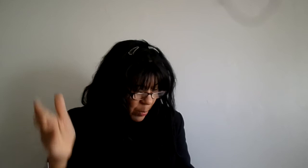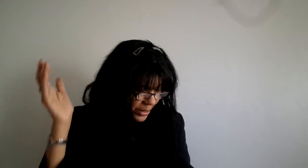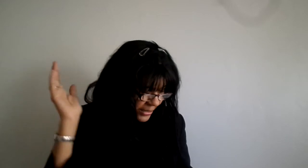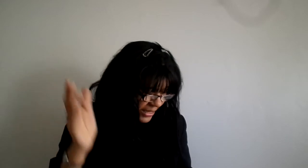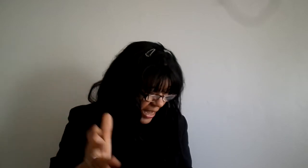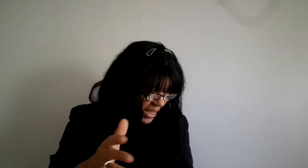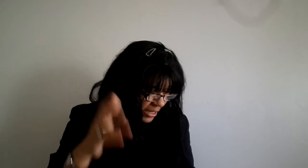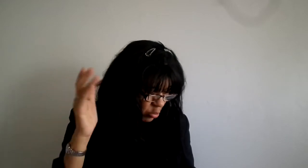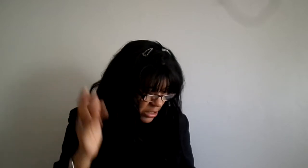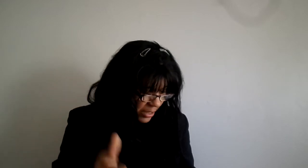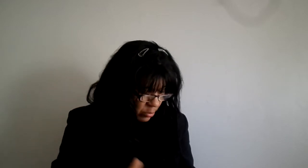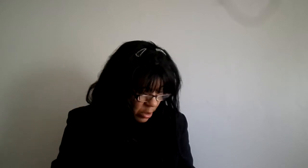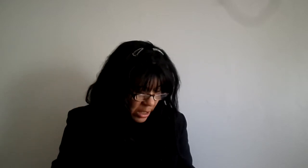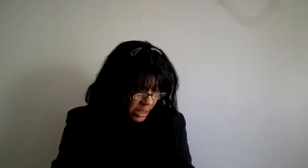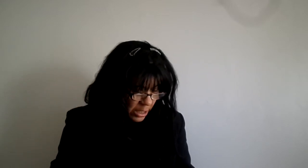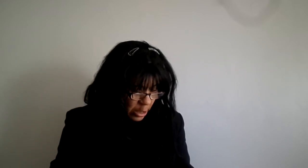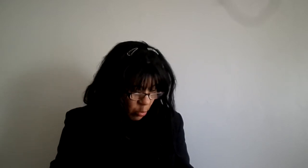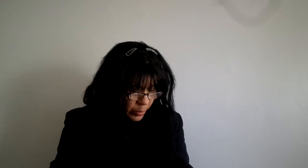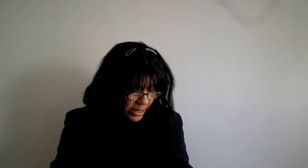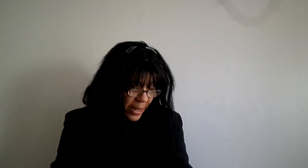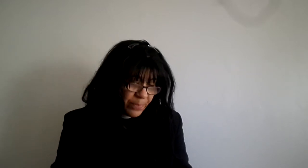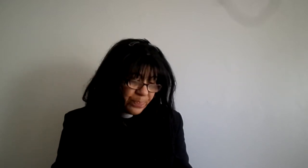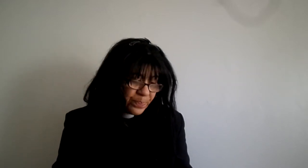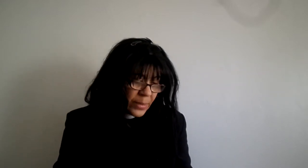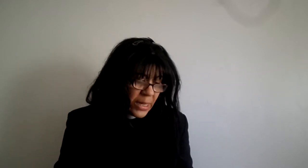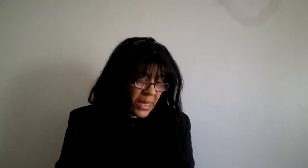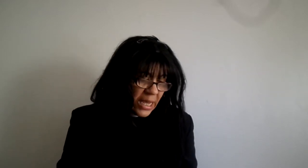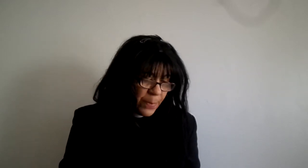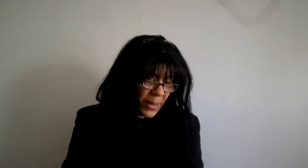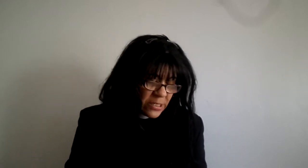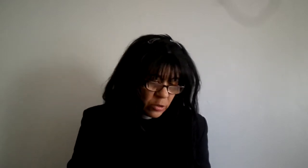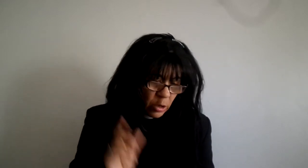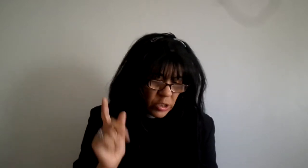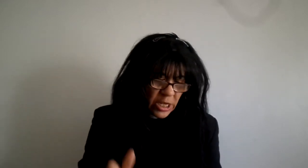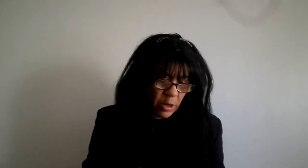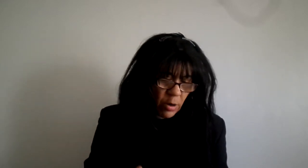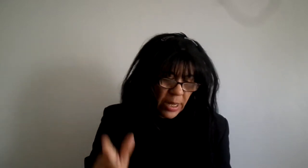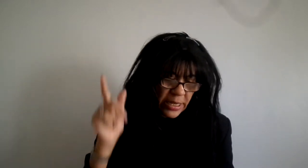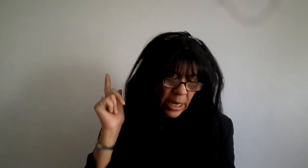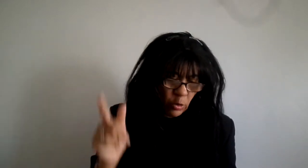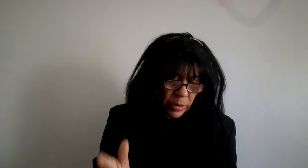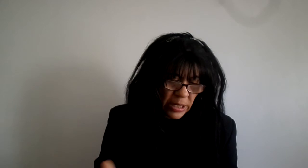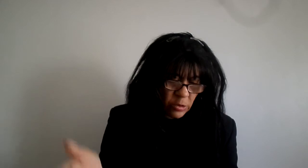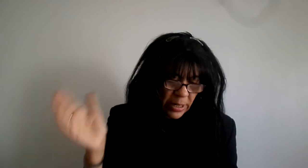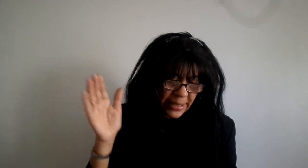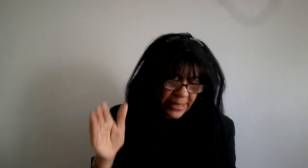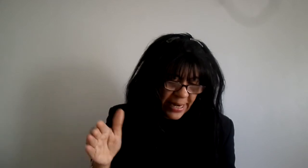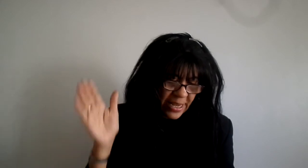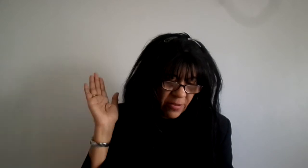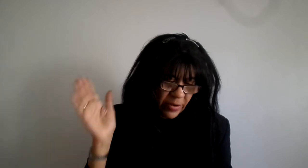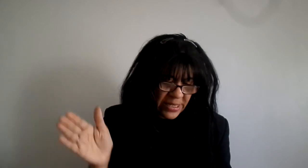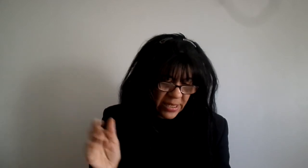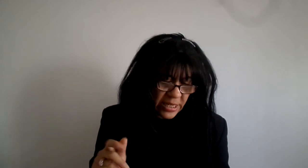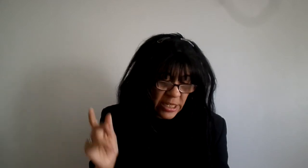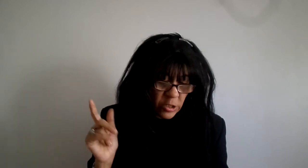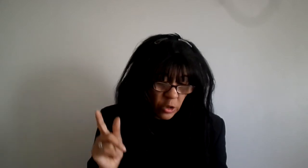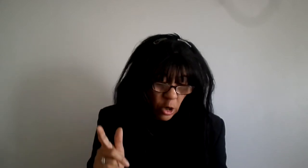para el día, los años. Y lumbreras, espasión de los cielos y alumbraba sobre la tierra y fue así. Hizo Dios